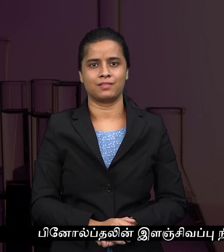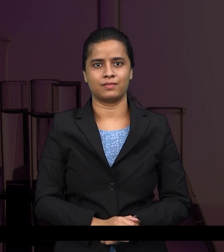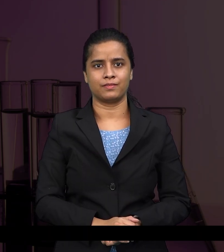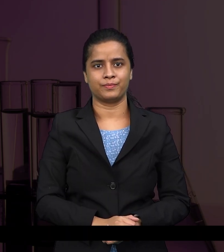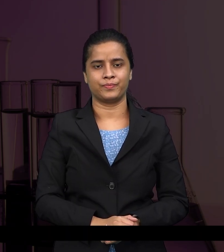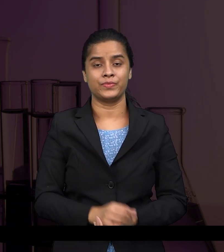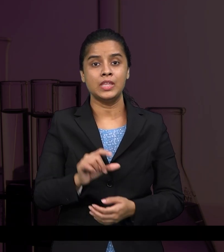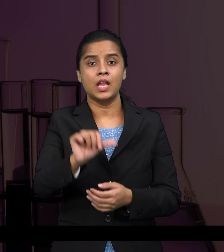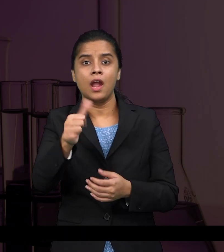மறுபுறம்